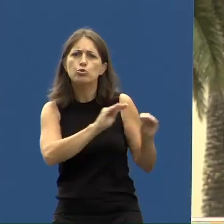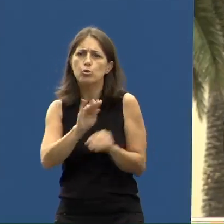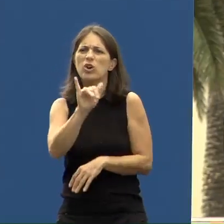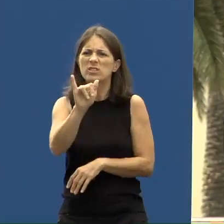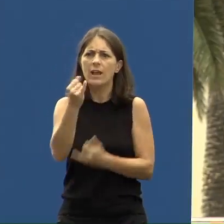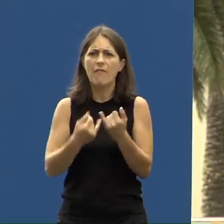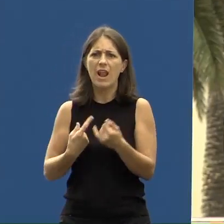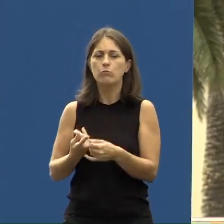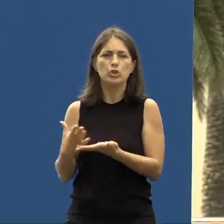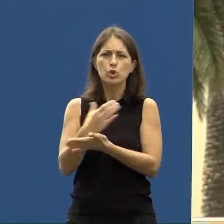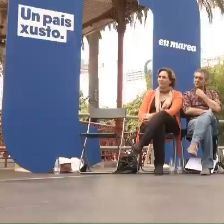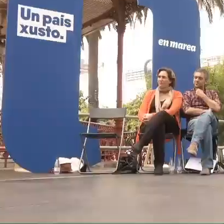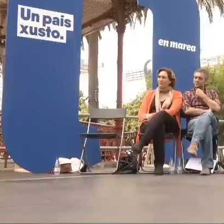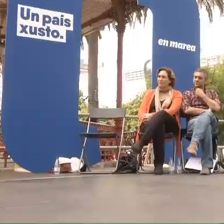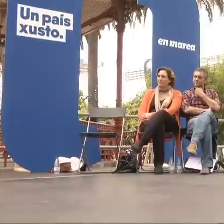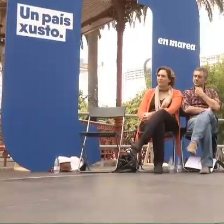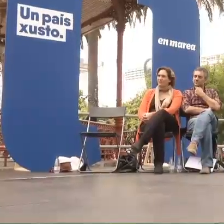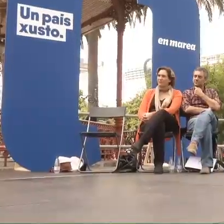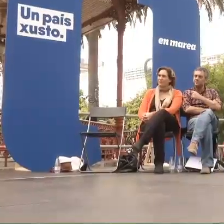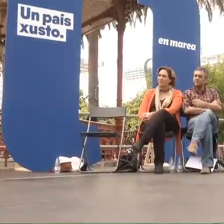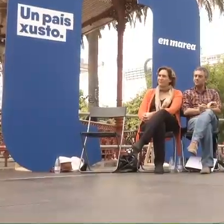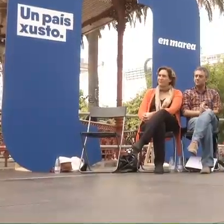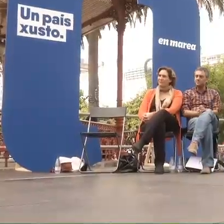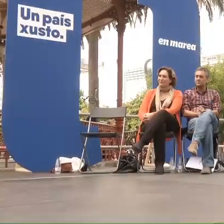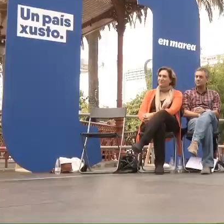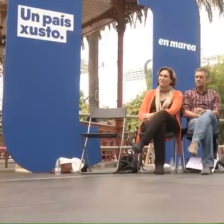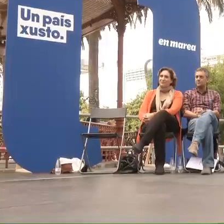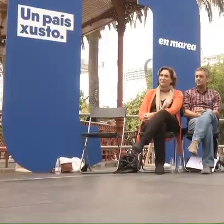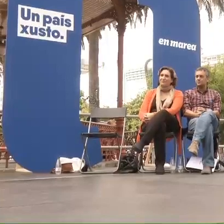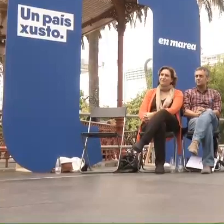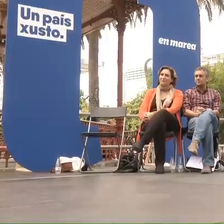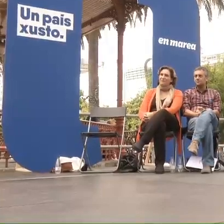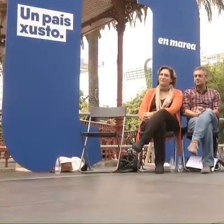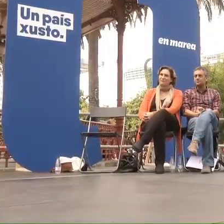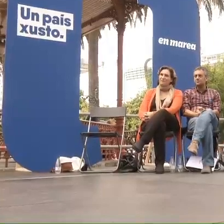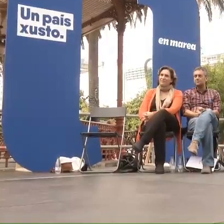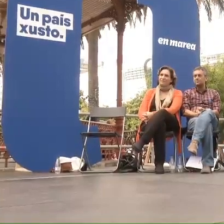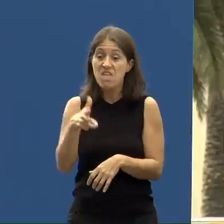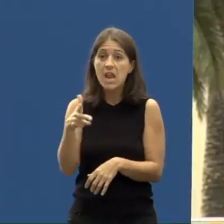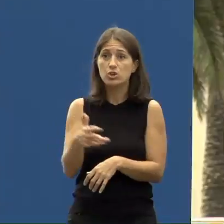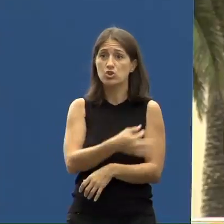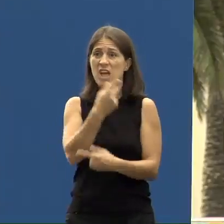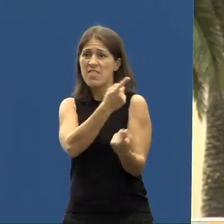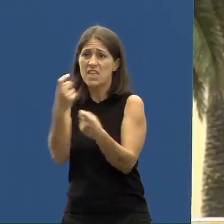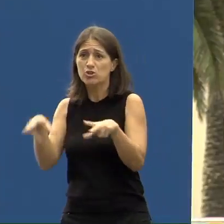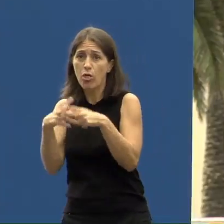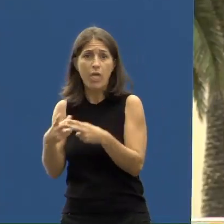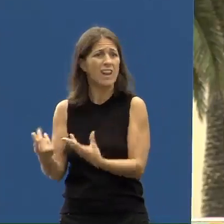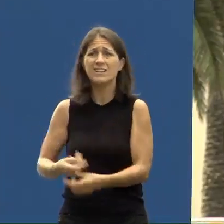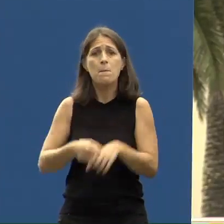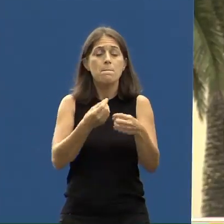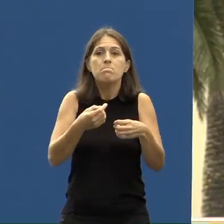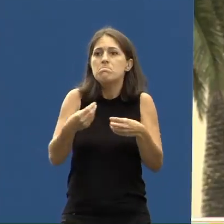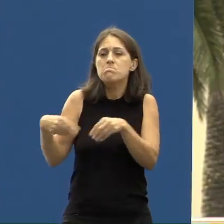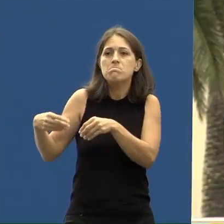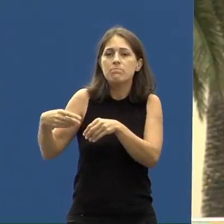pé de igualdade, aquí e alá e acolá, porque os intereses son os mesmos, porque os dereitos son os mesmos e as necesidades sociais son as mesmas, porque a xente